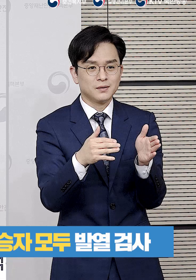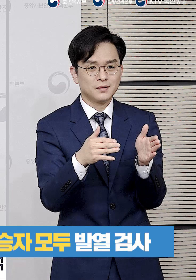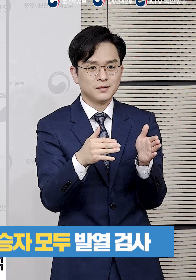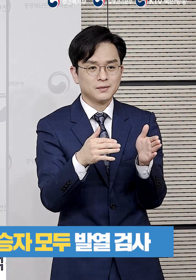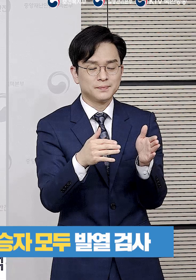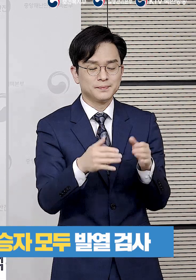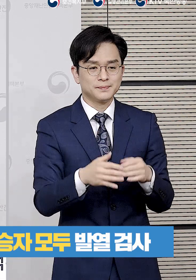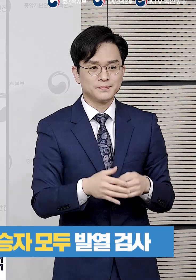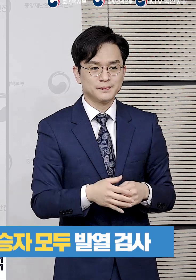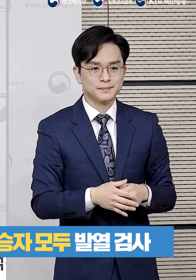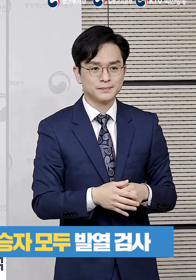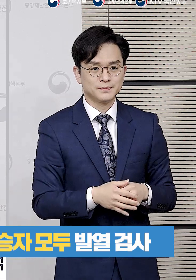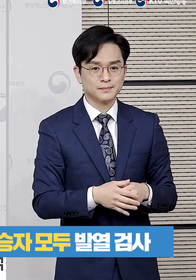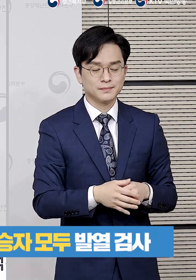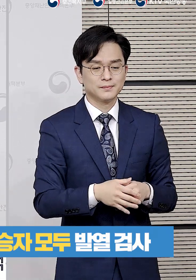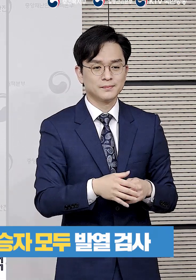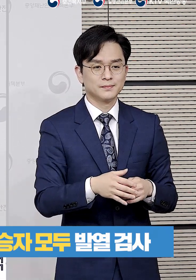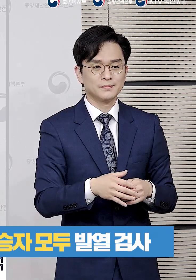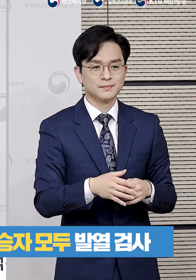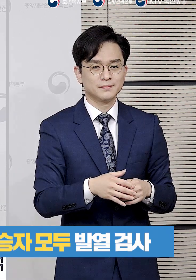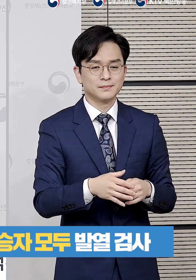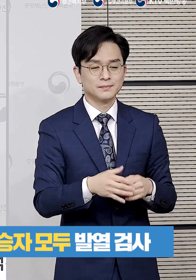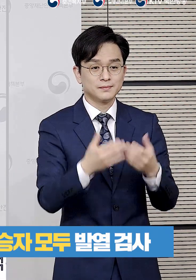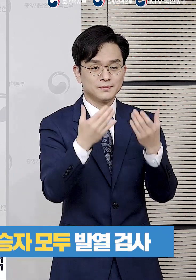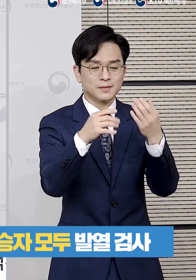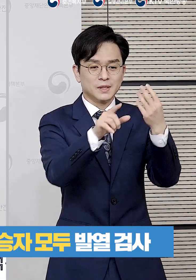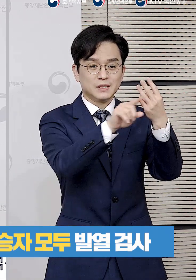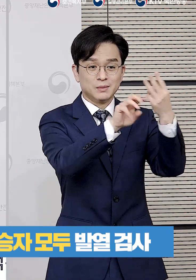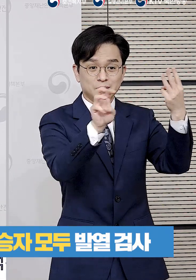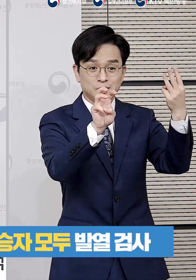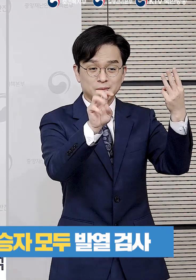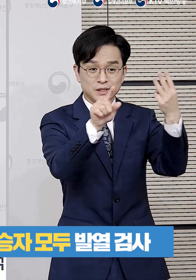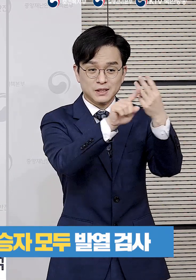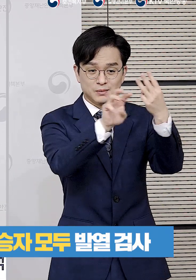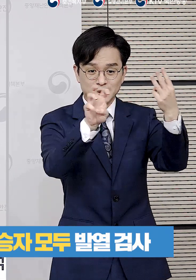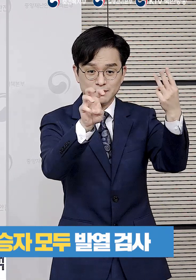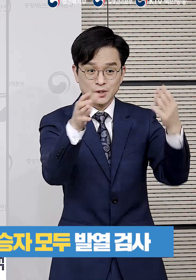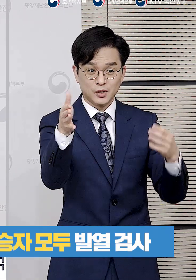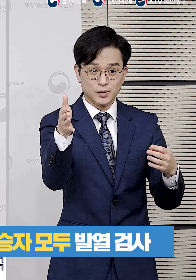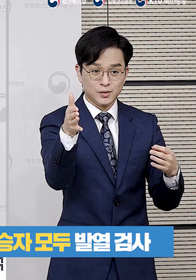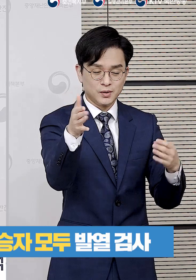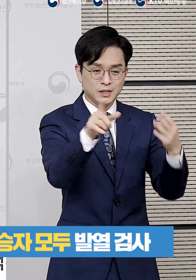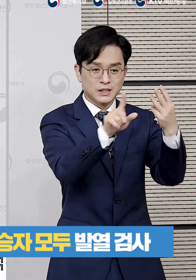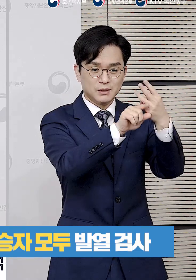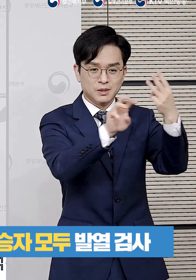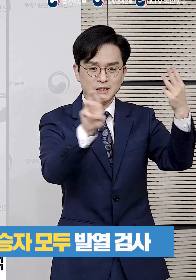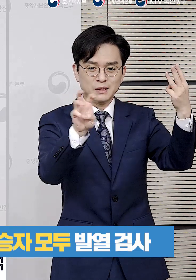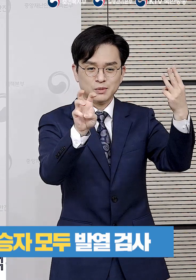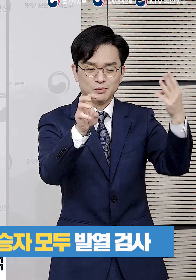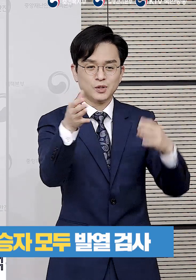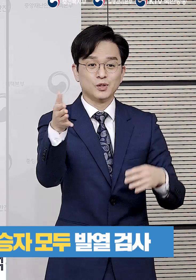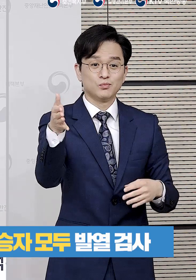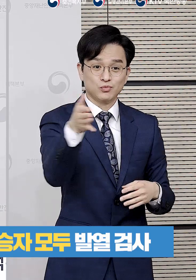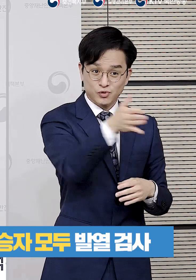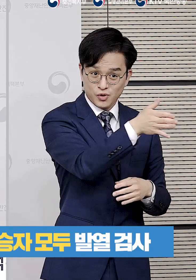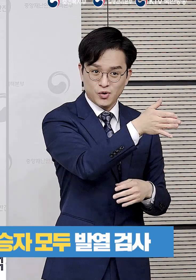입국자들에 대해서 항공사 자체의 탑승자 발열 체크를 3월 30일